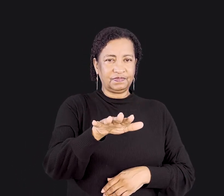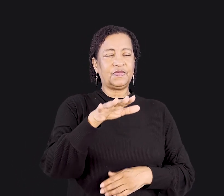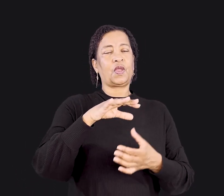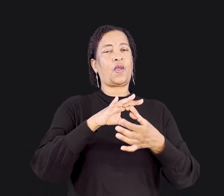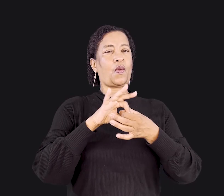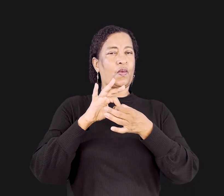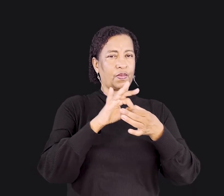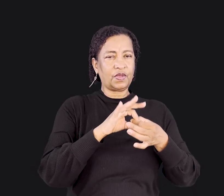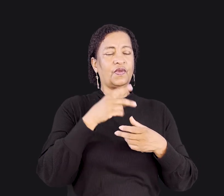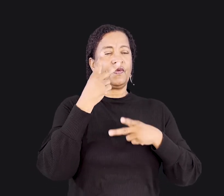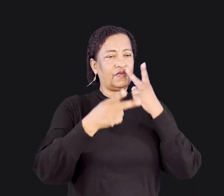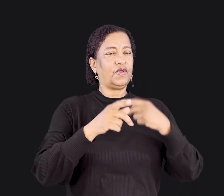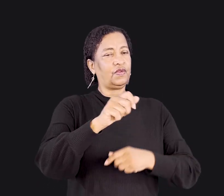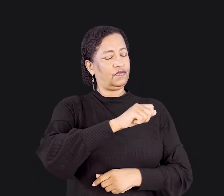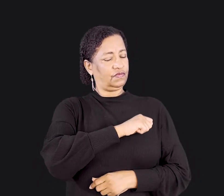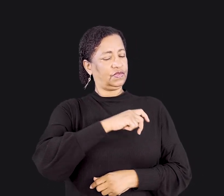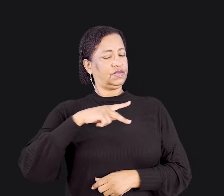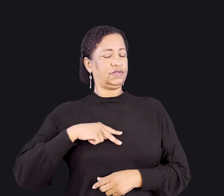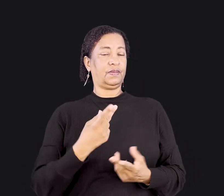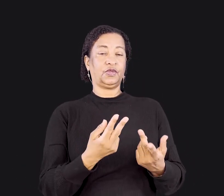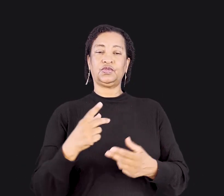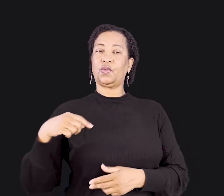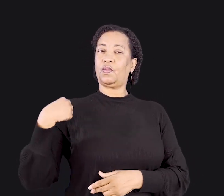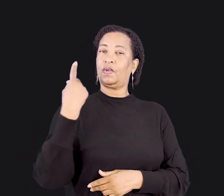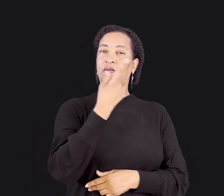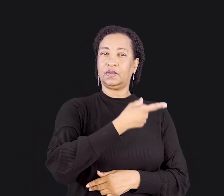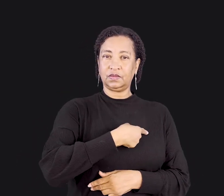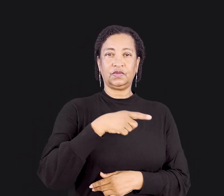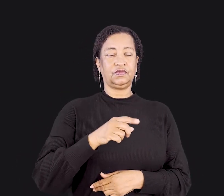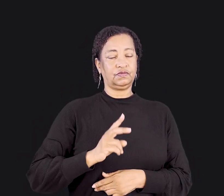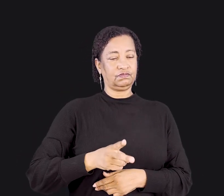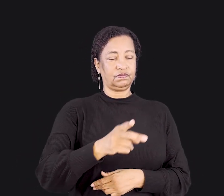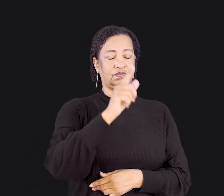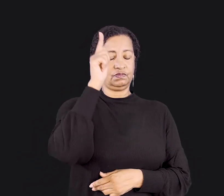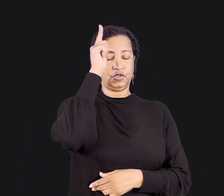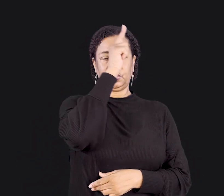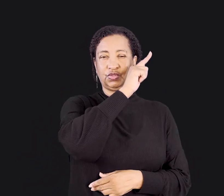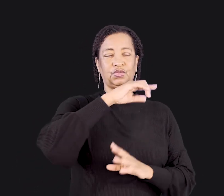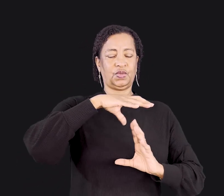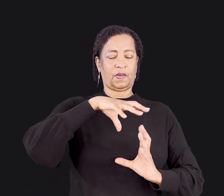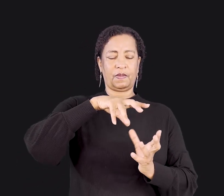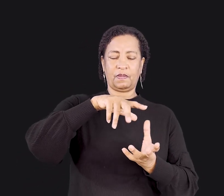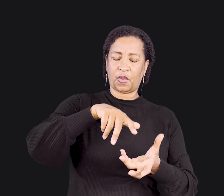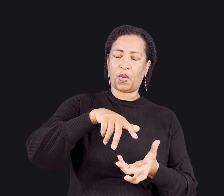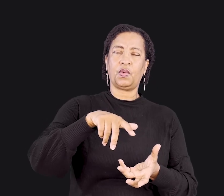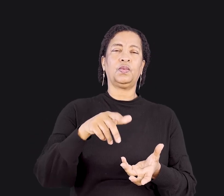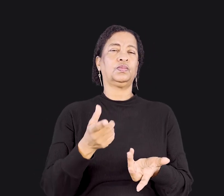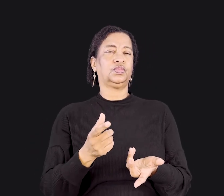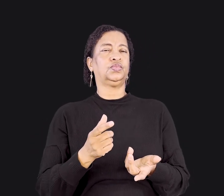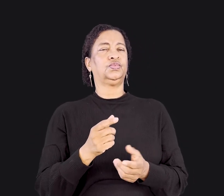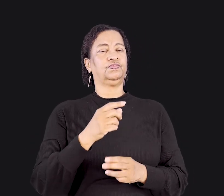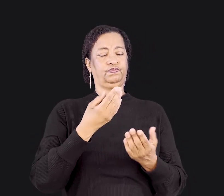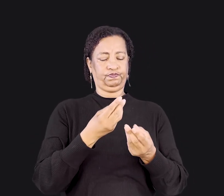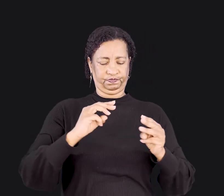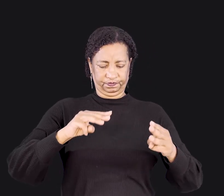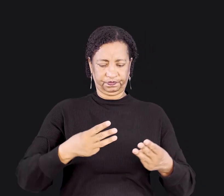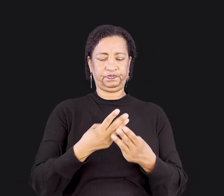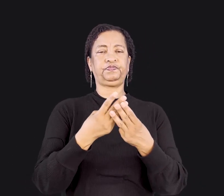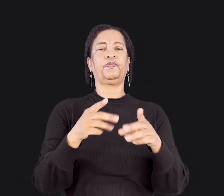comunhão e disseram, você é tão apóstolo como nós somos, você será apóstolo para os gentios, para o mundo pagão e não judeu. Nós somos chamados